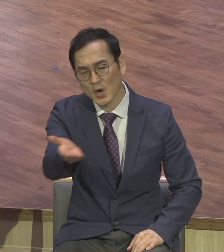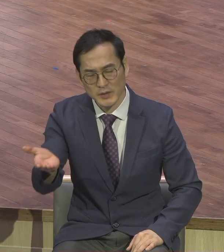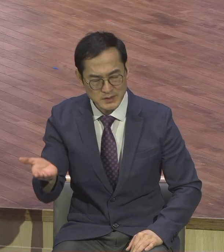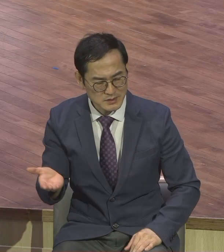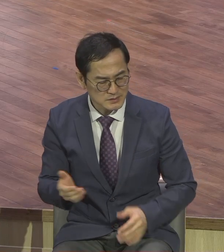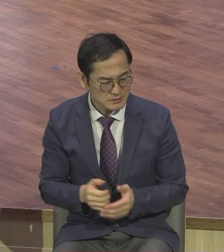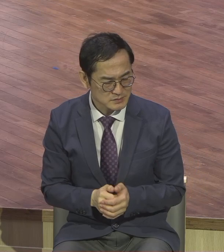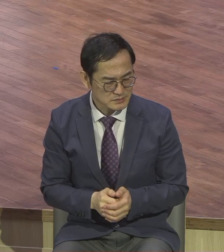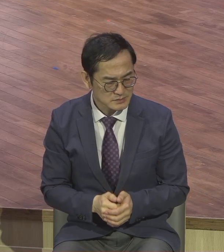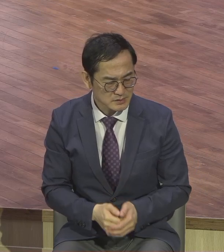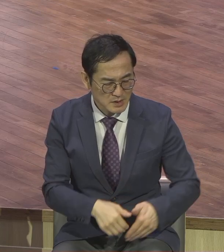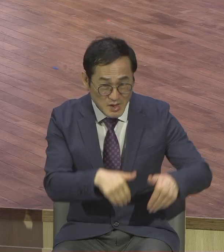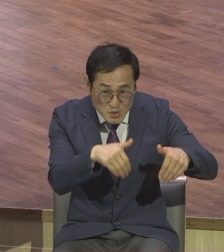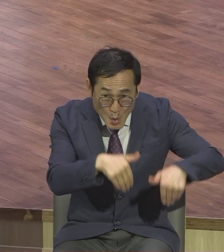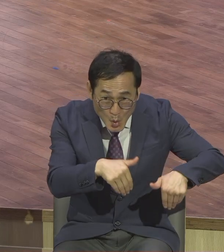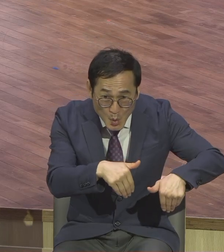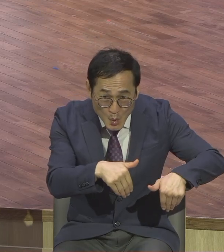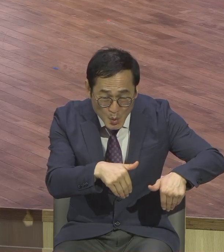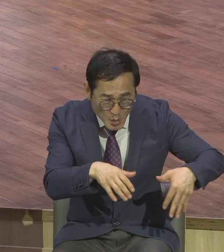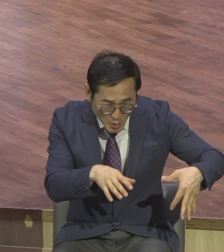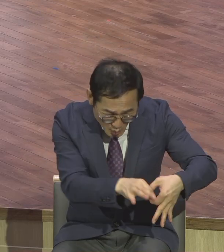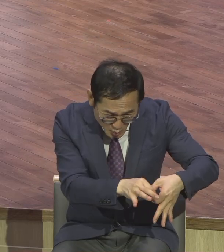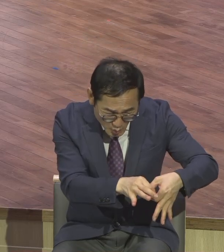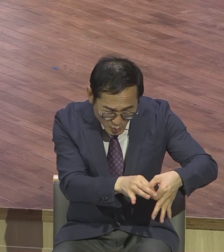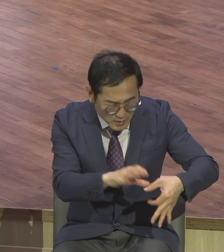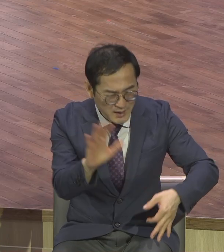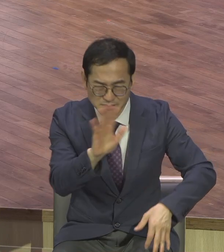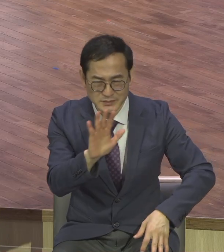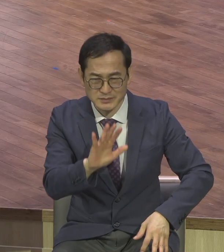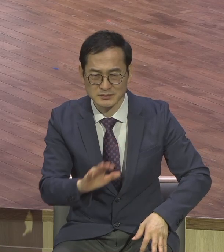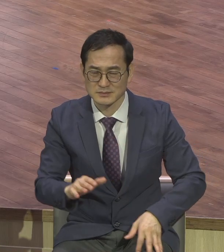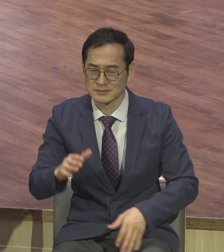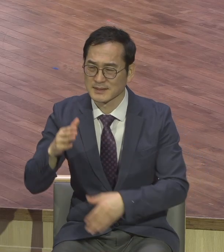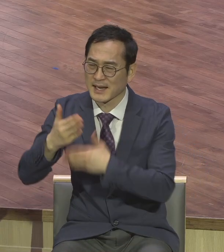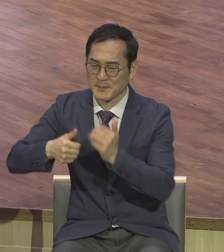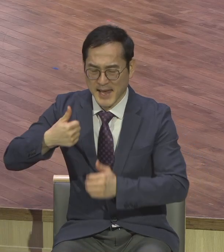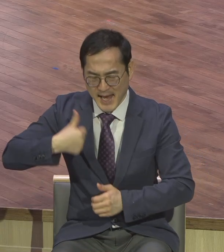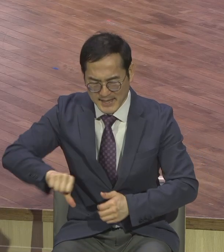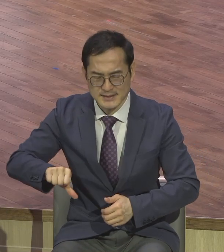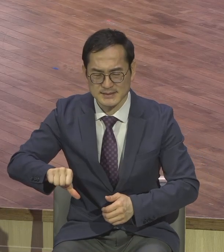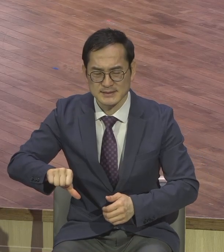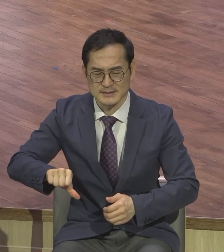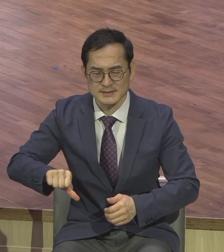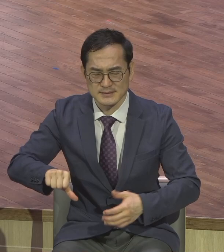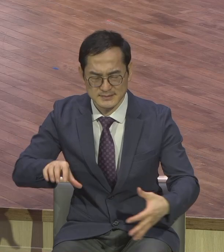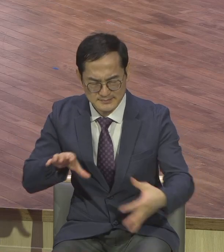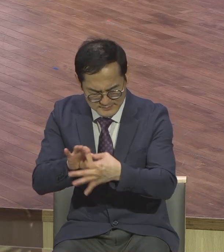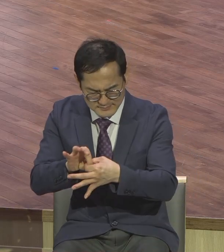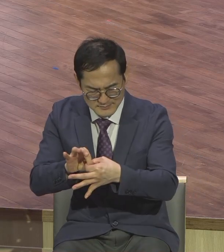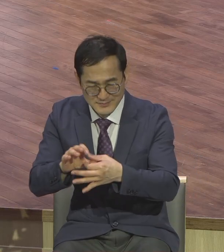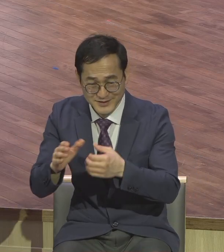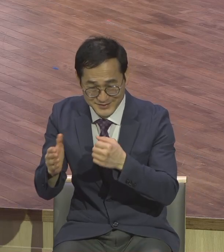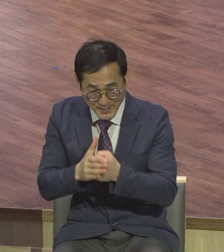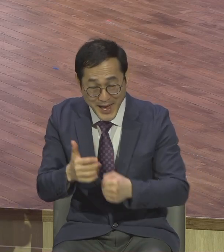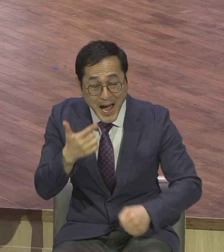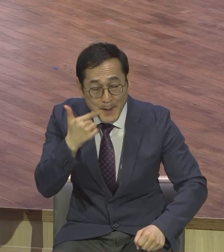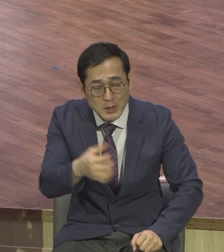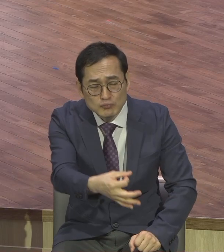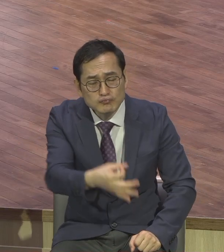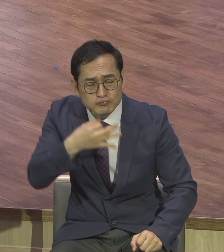무서워하는 종의 영을 받지 아니하고 양자의 영을 받았으므로 아빠, 아버지라